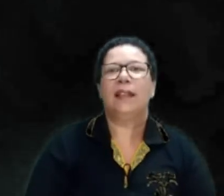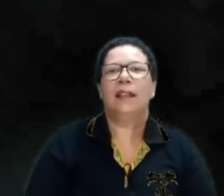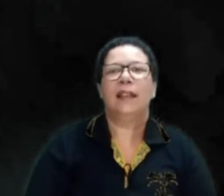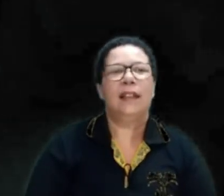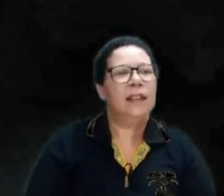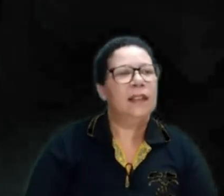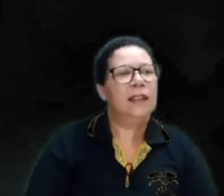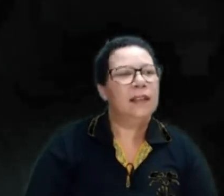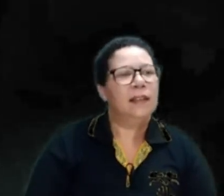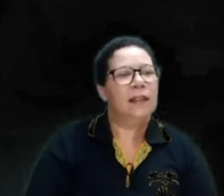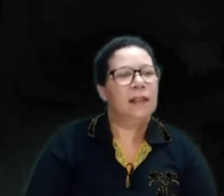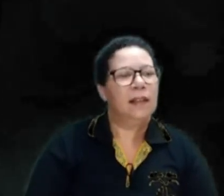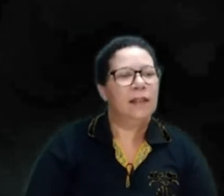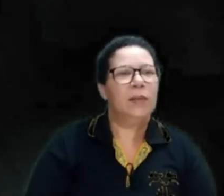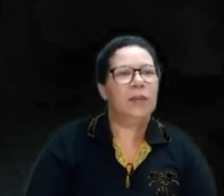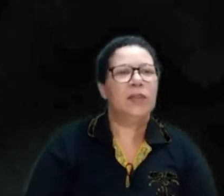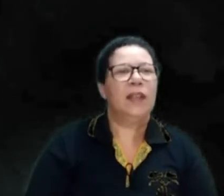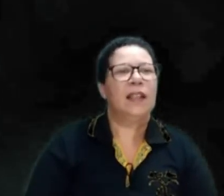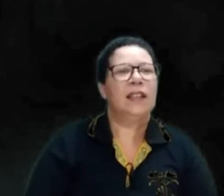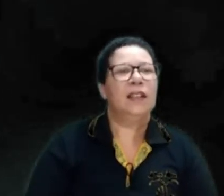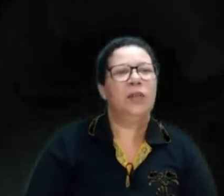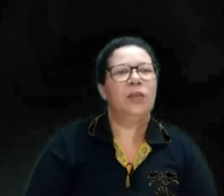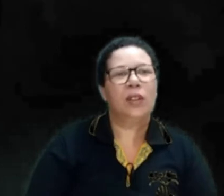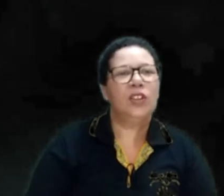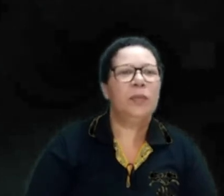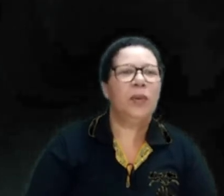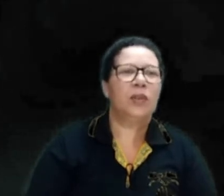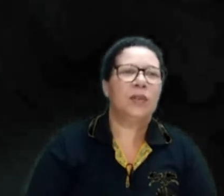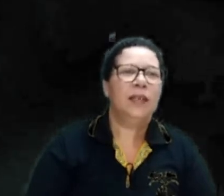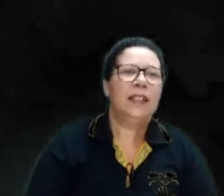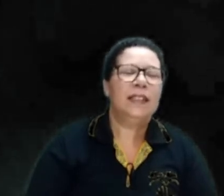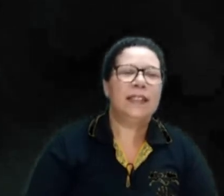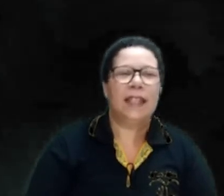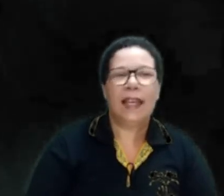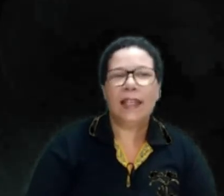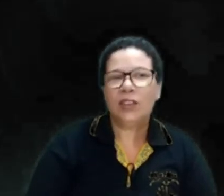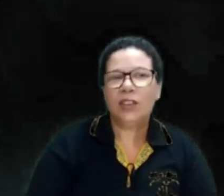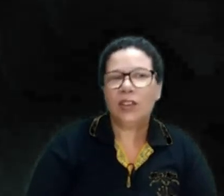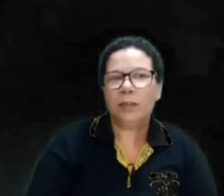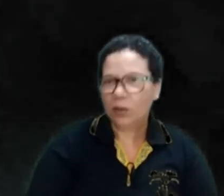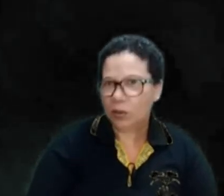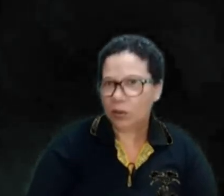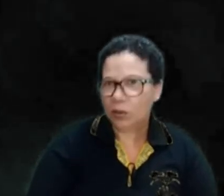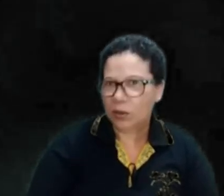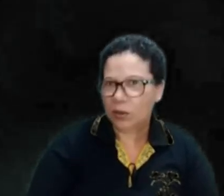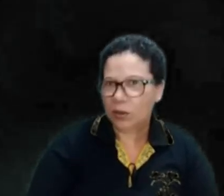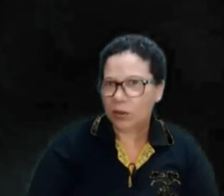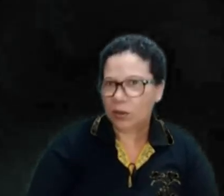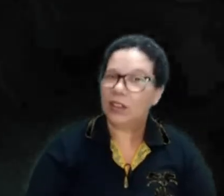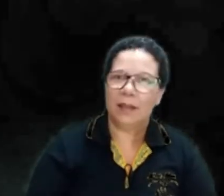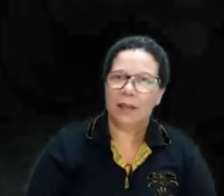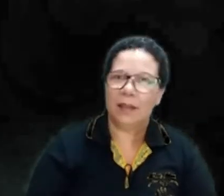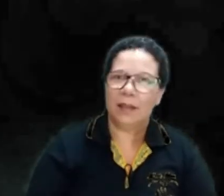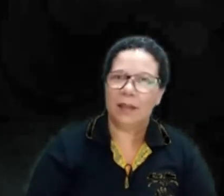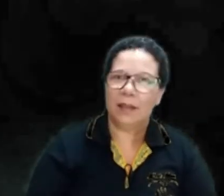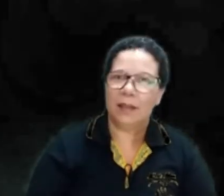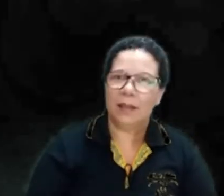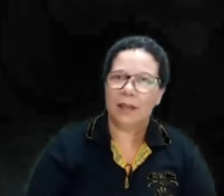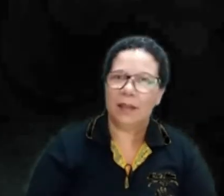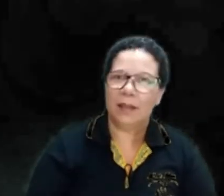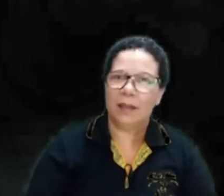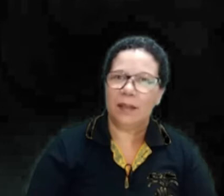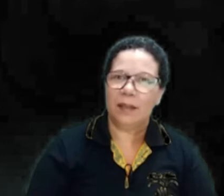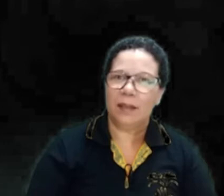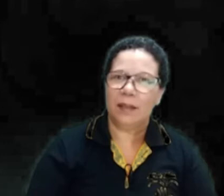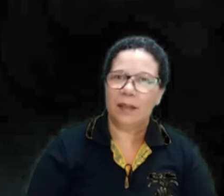feedback, né? Vamos ver aqui o total de pontos. 7 pontos de 10, né? Porque